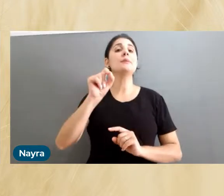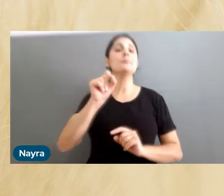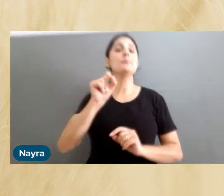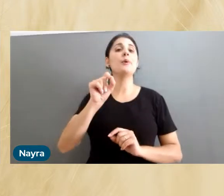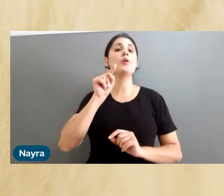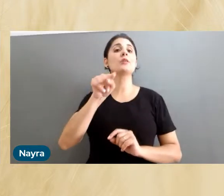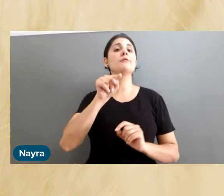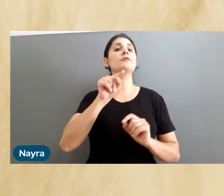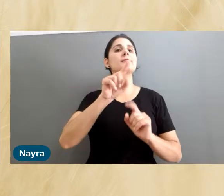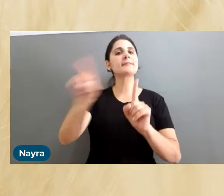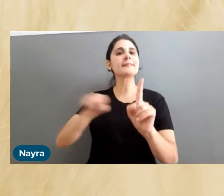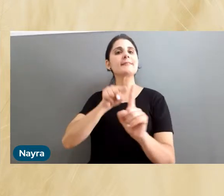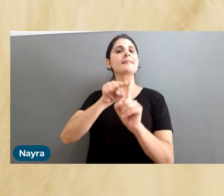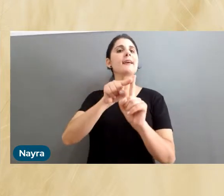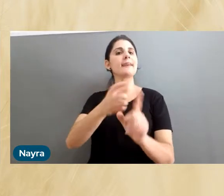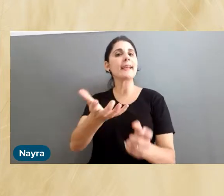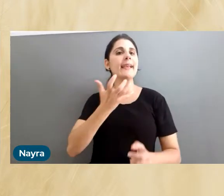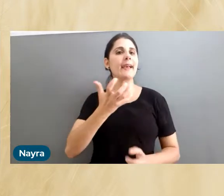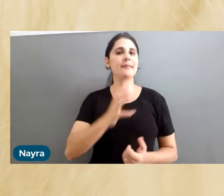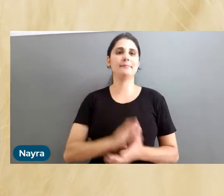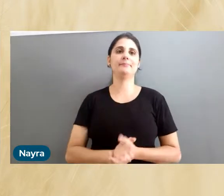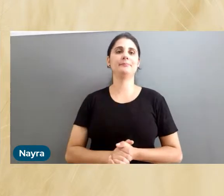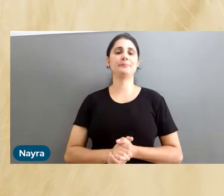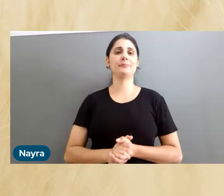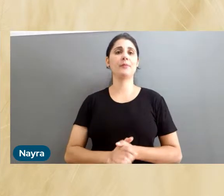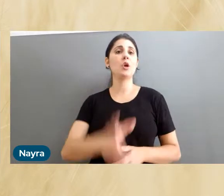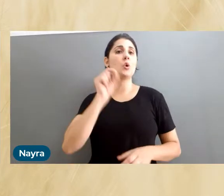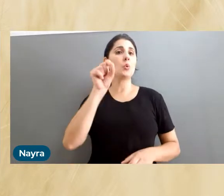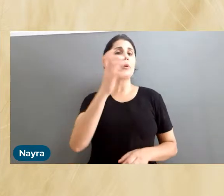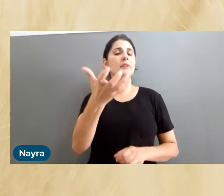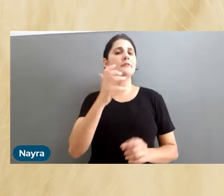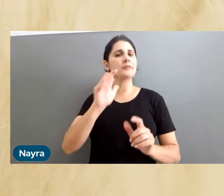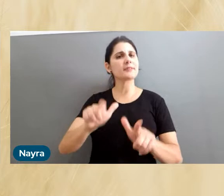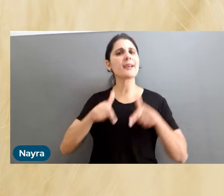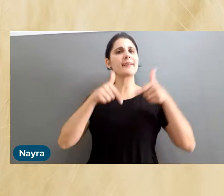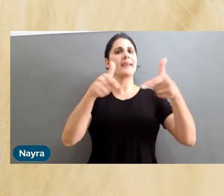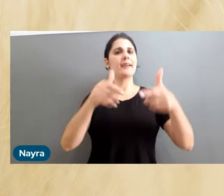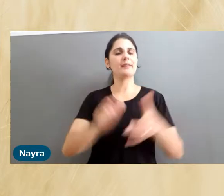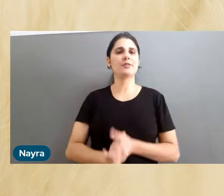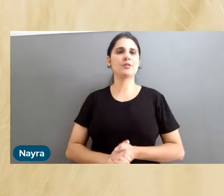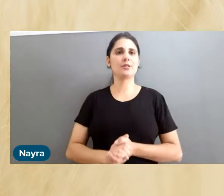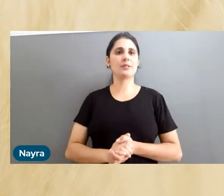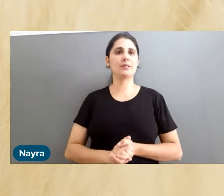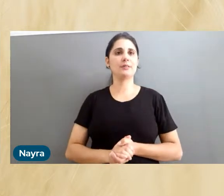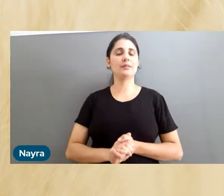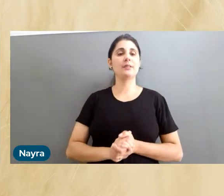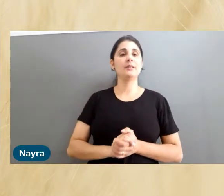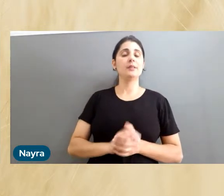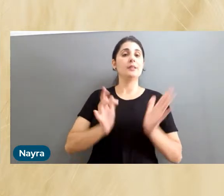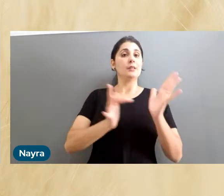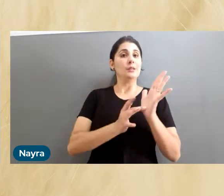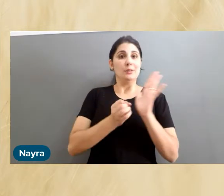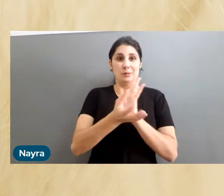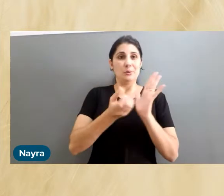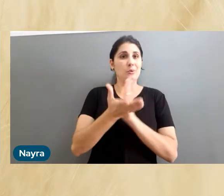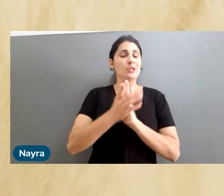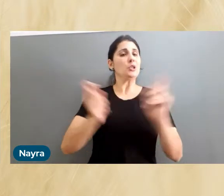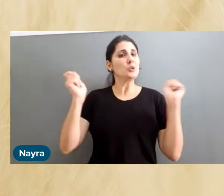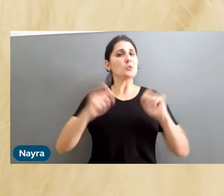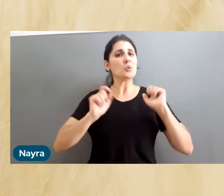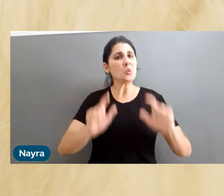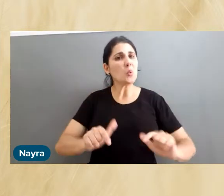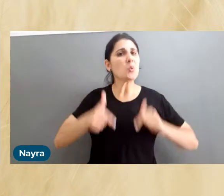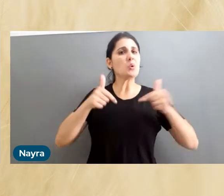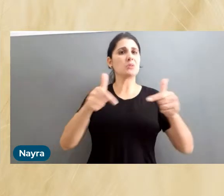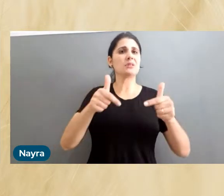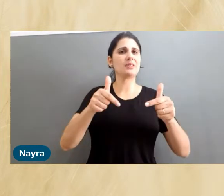quer chegar. O que você deseja realizar. Se o Cristo foi capaz de transformar